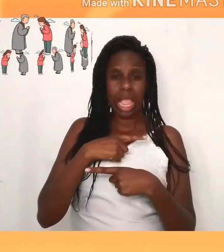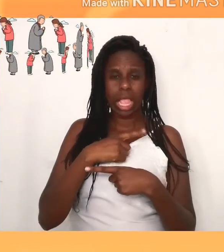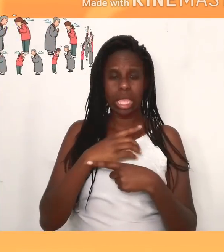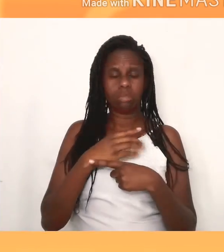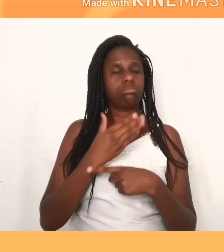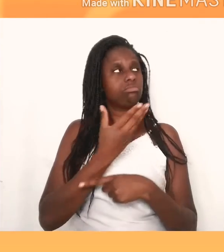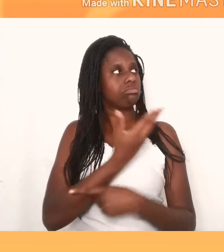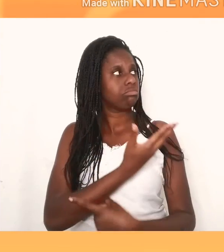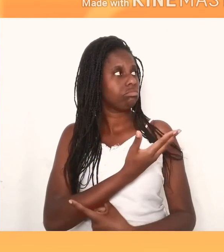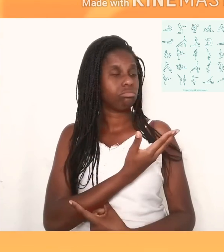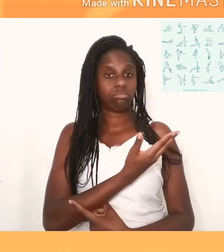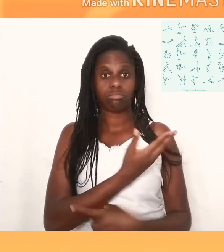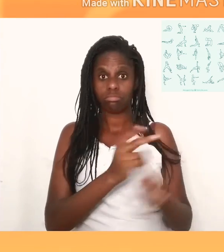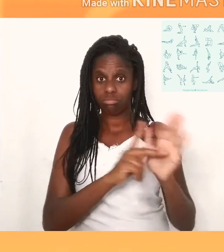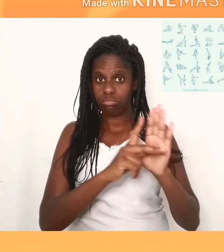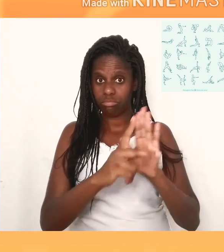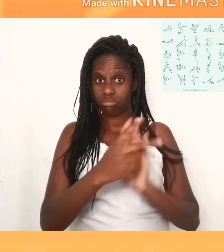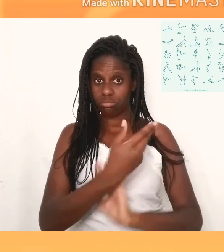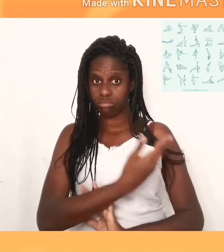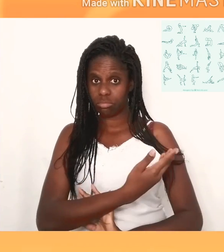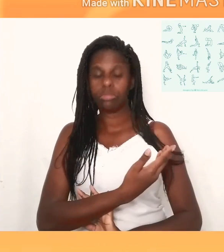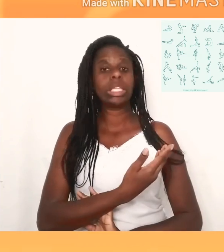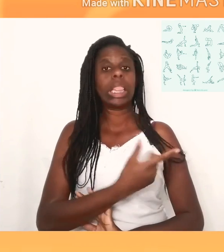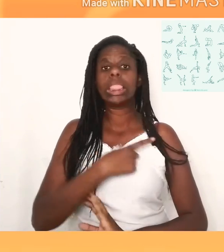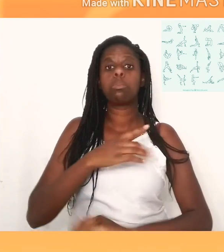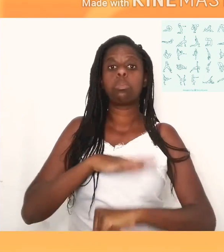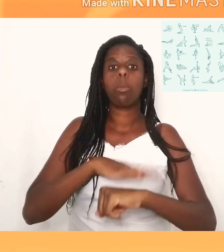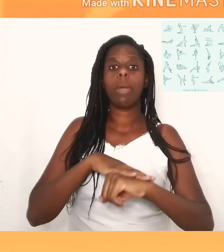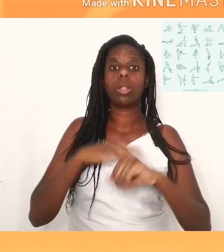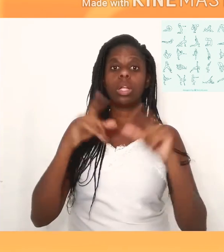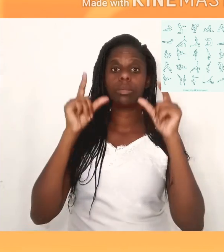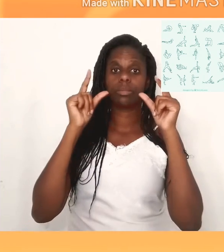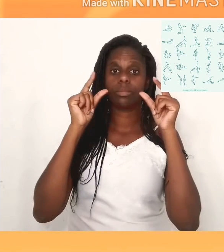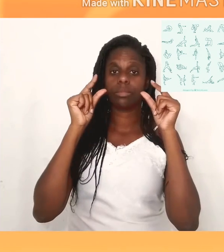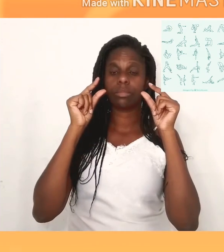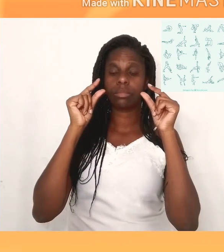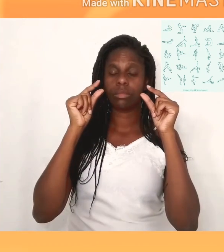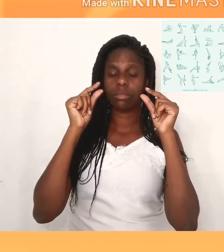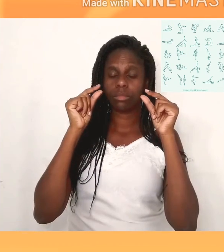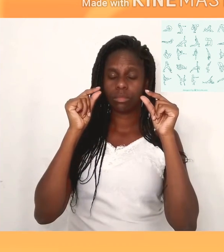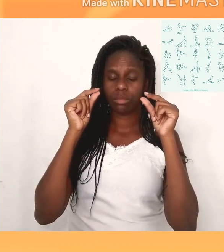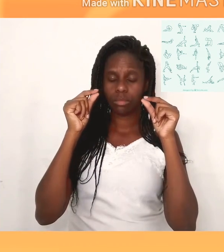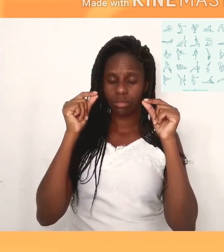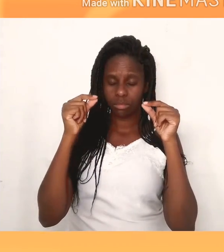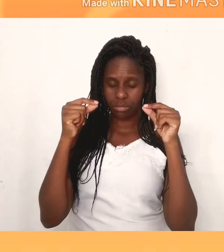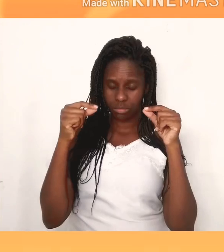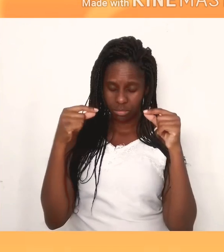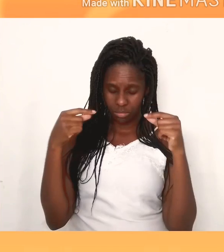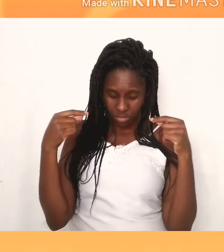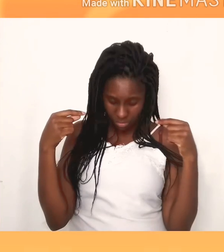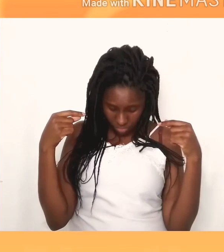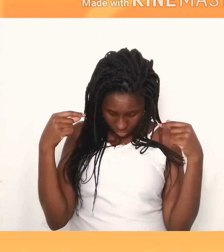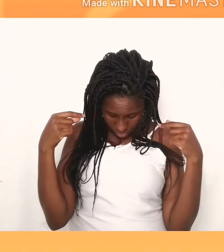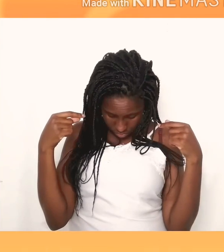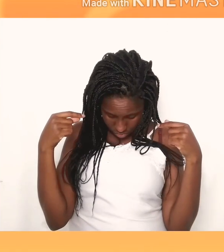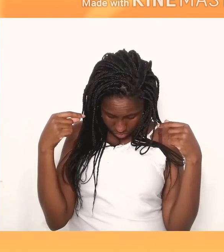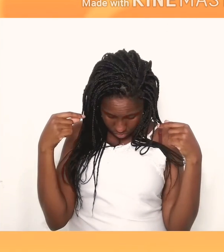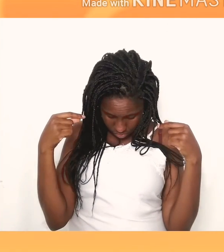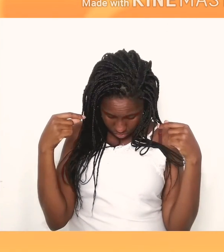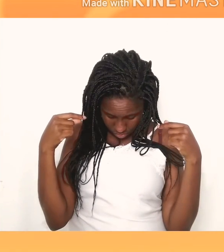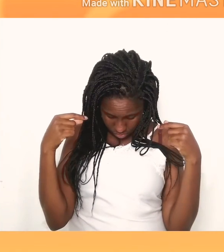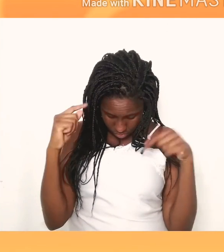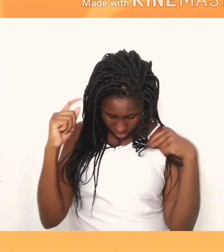muitas posturas do yoga, em dado momento você fecha os olhos e relaxa a cabeça,